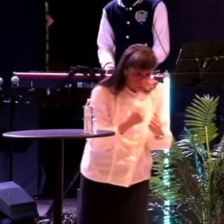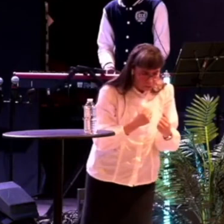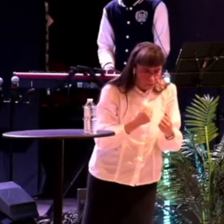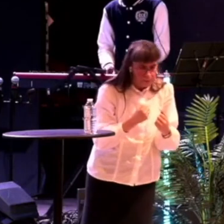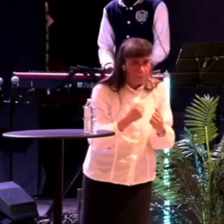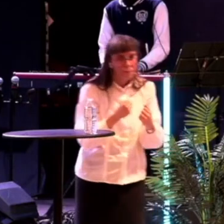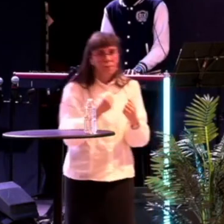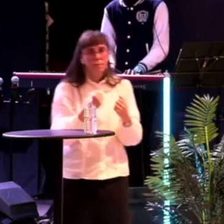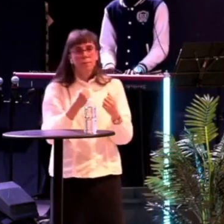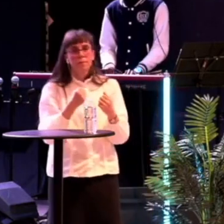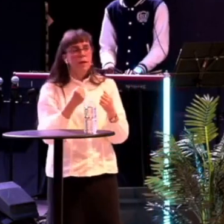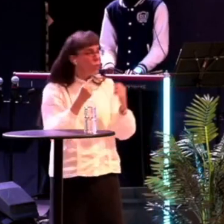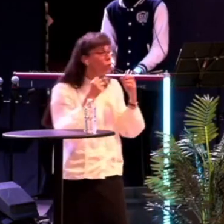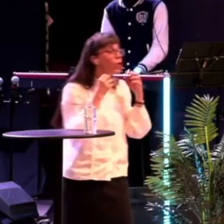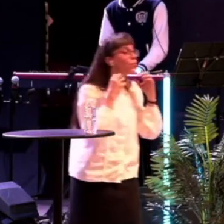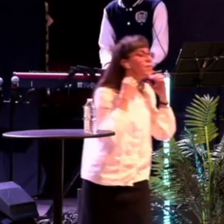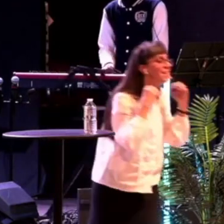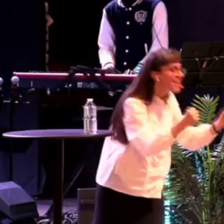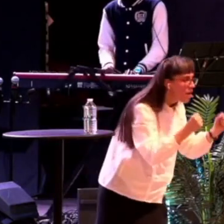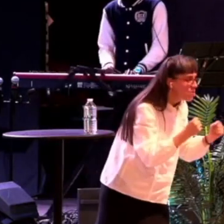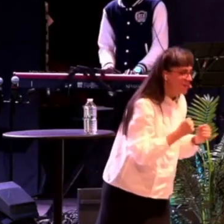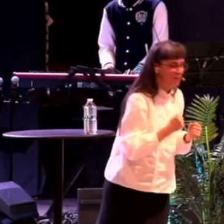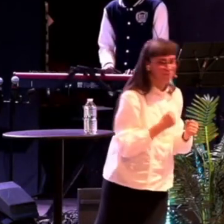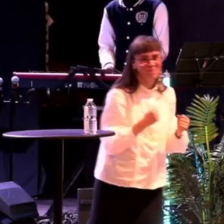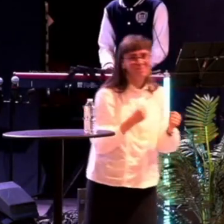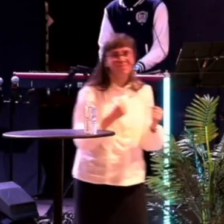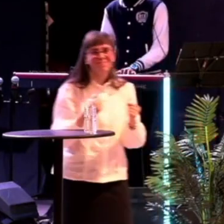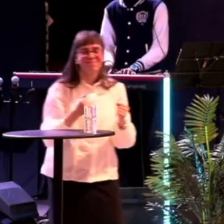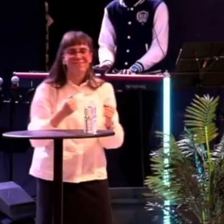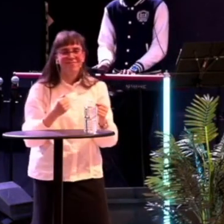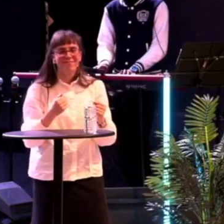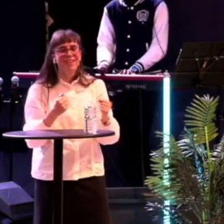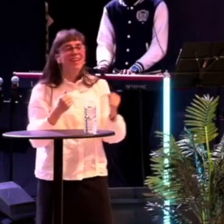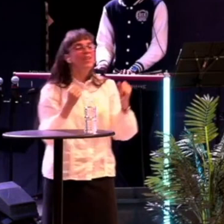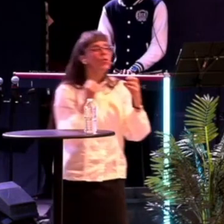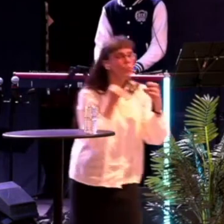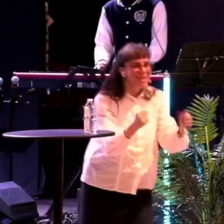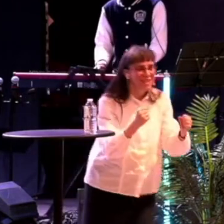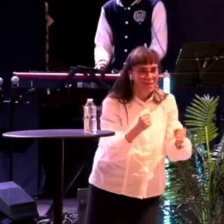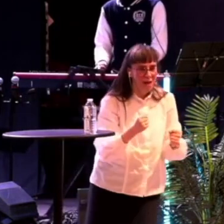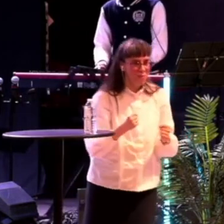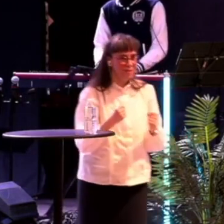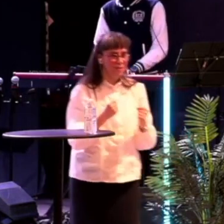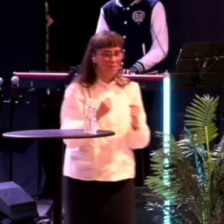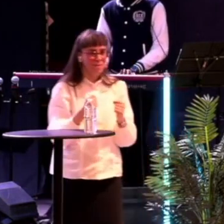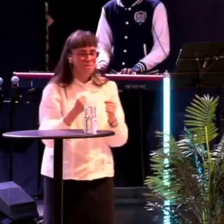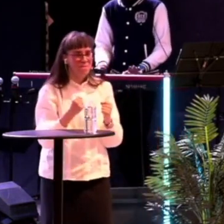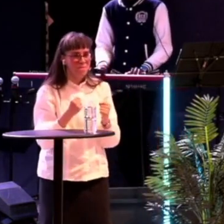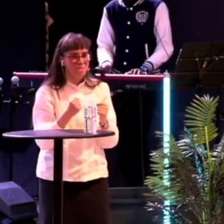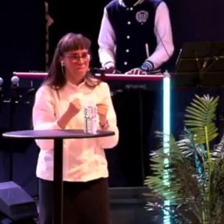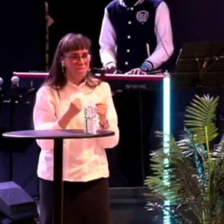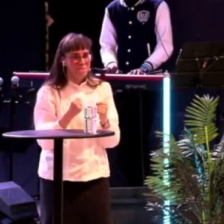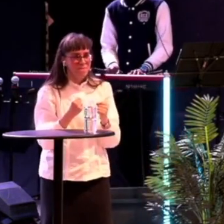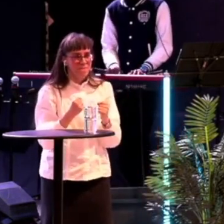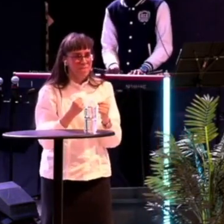Mais Dieu sait qu'on a besoin d'encouragement. The Lord knows we need encouragement. Dieu sait qu'on a besoin d'être encouragé. He knows we need encouragement. Et